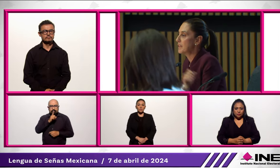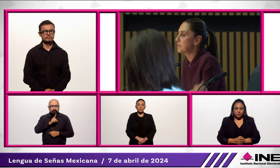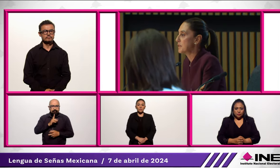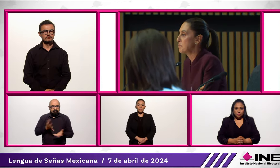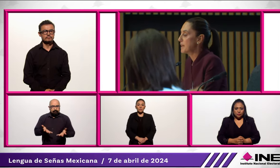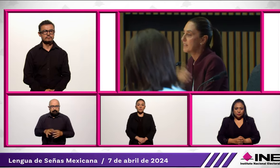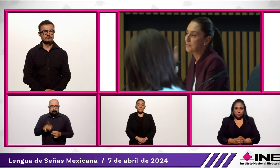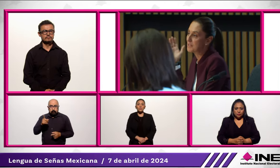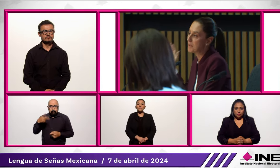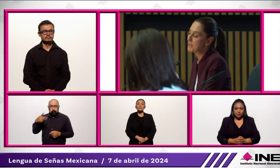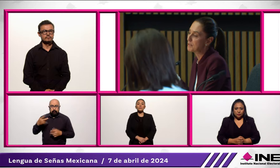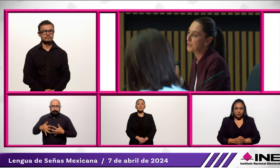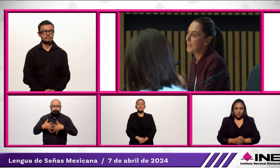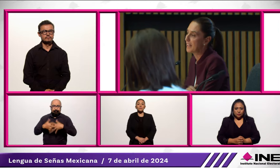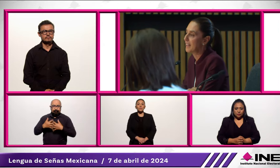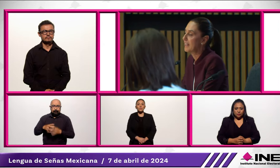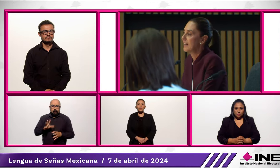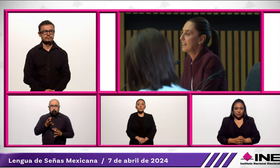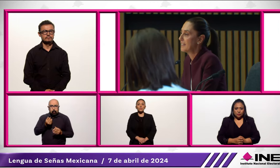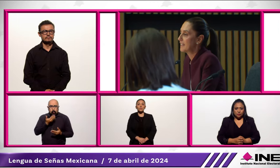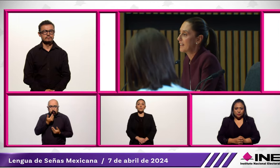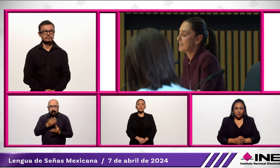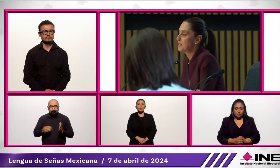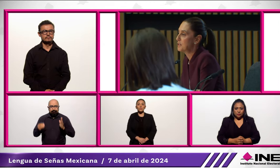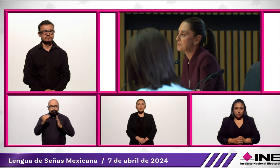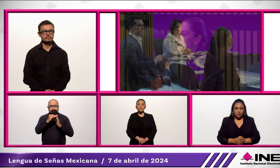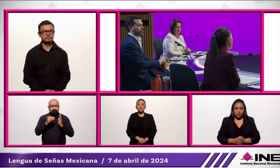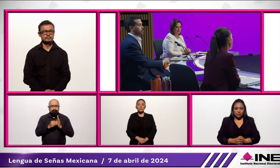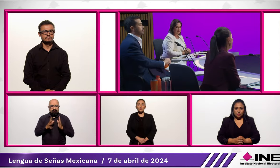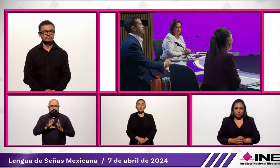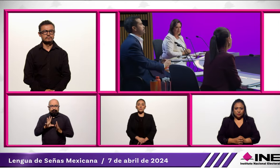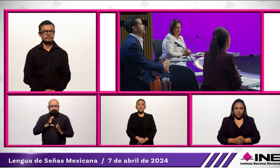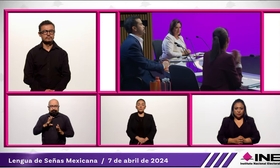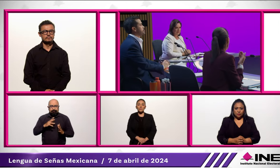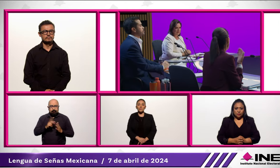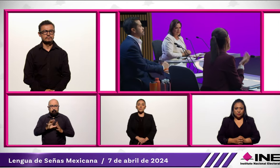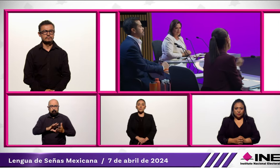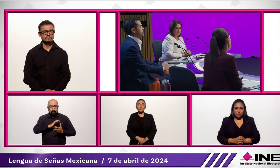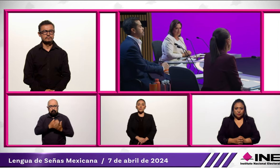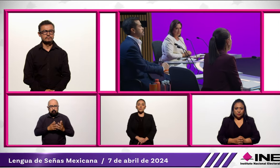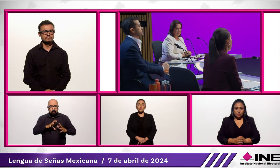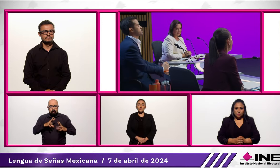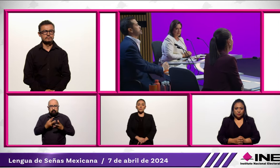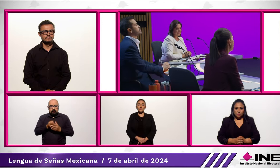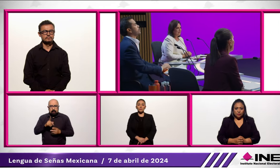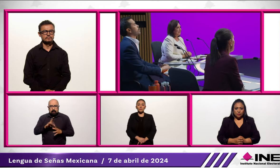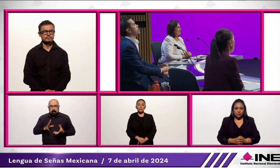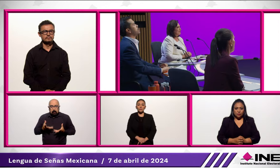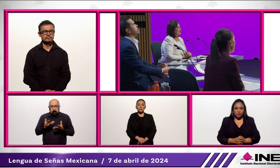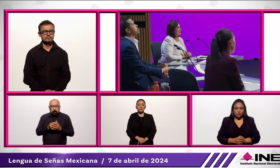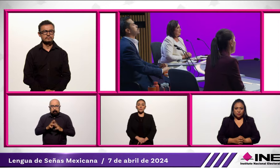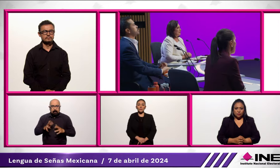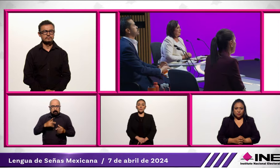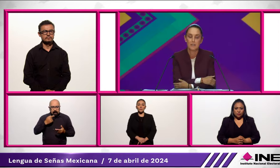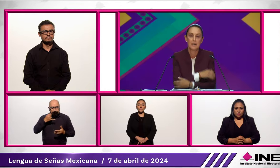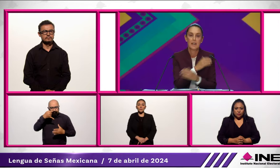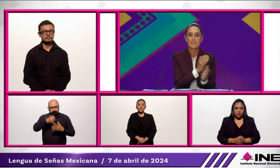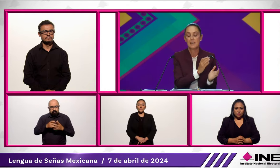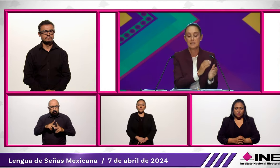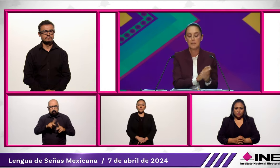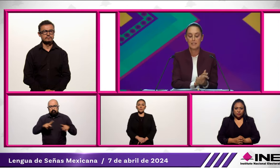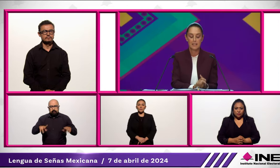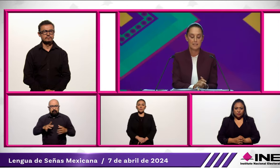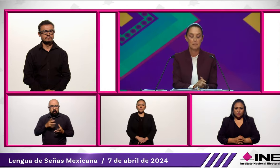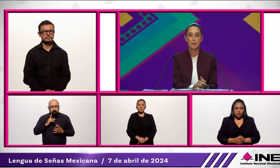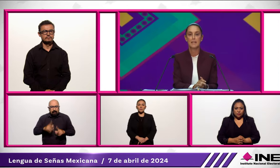Inclusive una de sus empresas no está mencionada en las declaraciones patrimoniales, aun cuando es parte del Registro Público de Comercio.